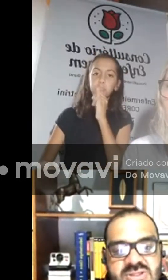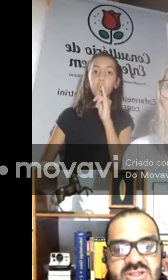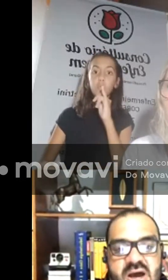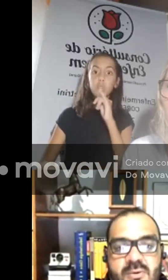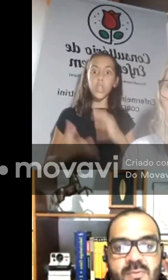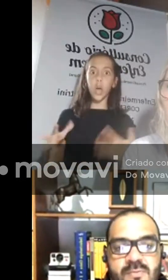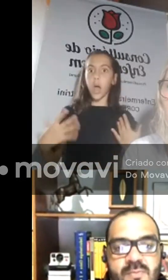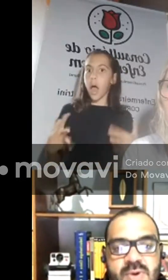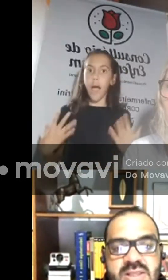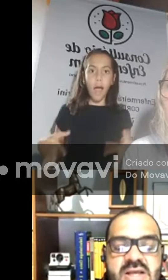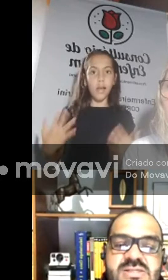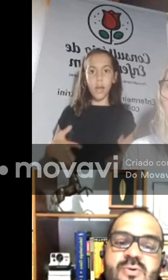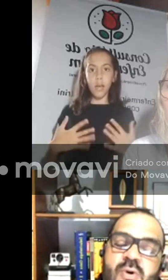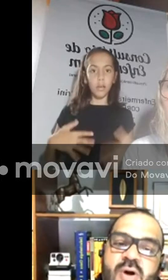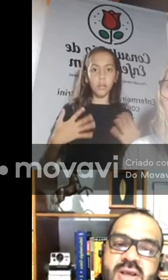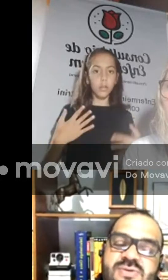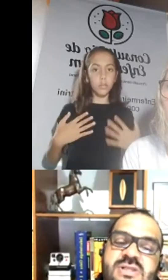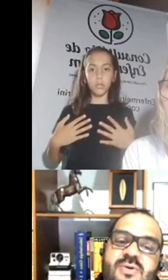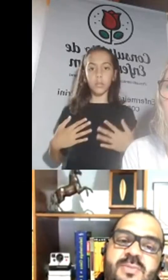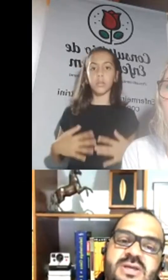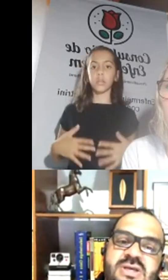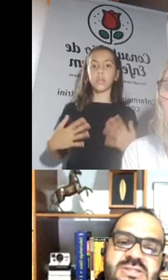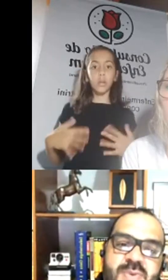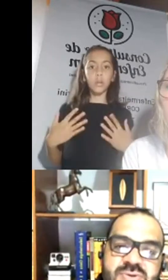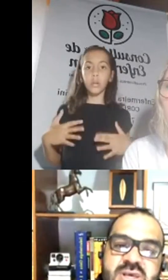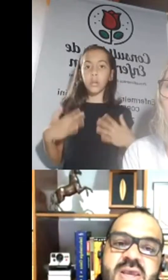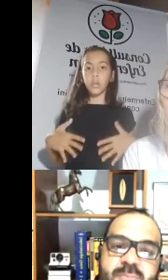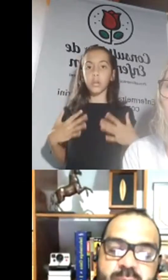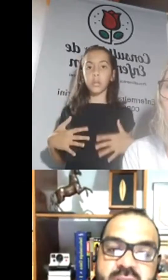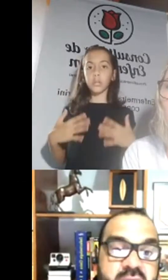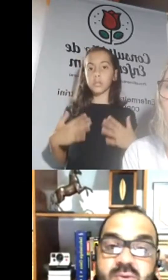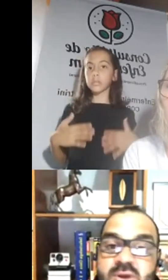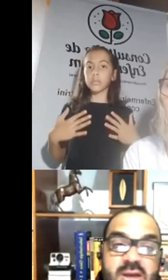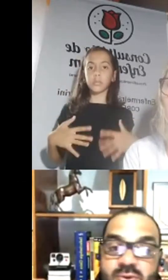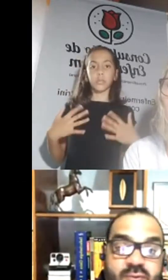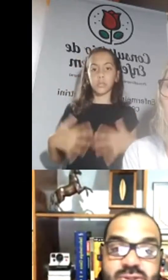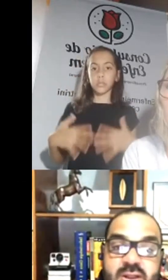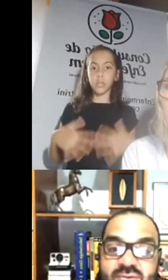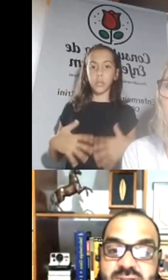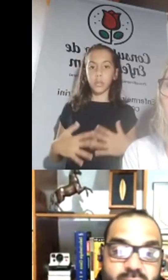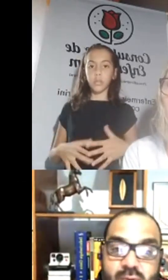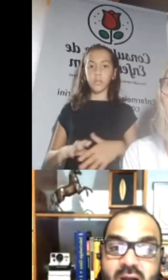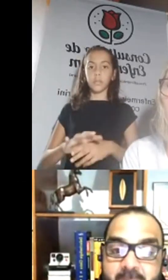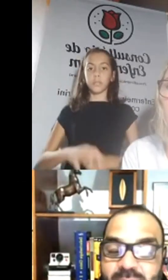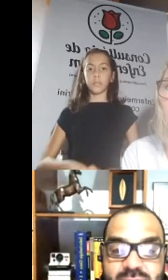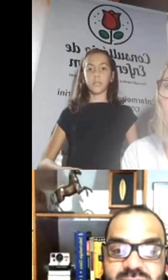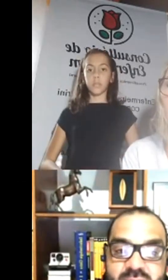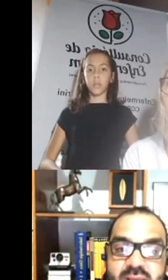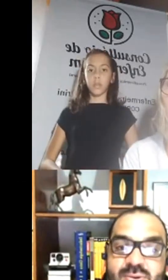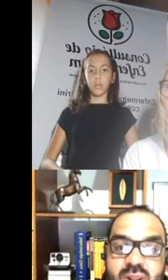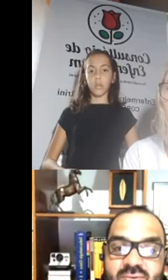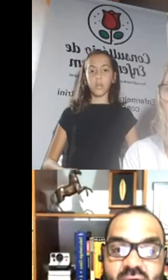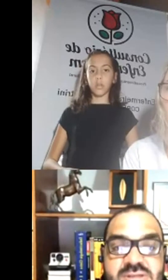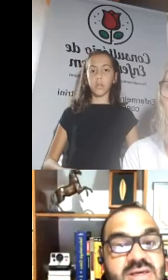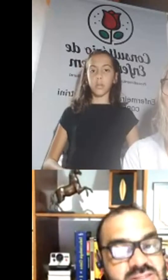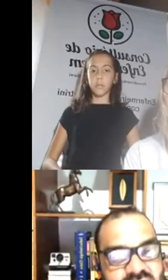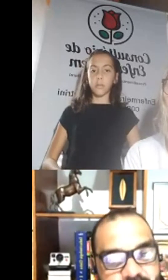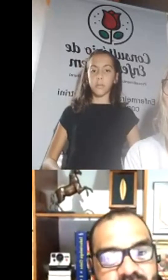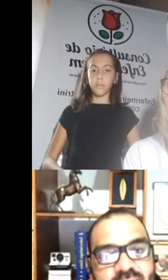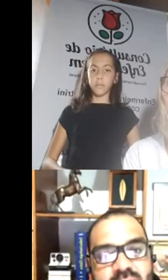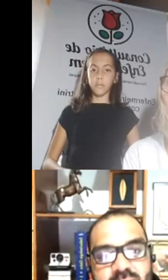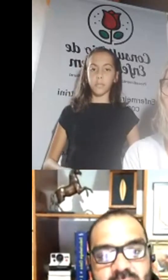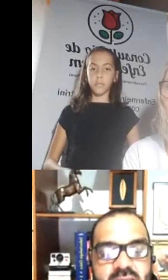vezes te dá uma irritação cólica, você tem uma emergência para você ir para o banheiro, estou com vontade de fazer cocô rápido, não sei o que, estou nervosa aqui,